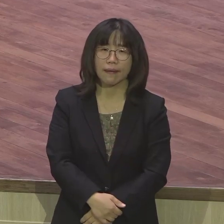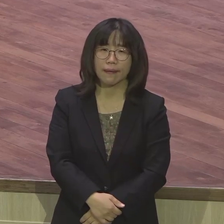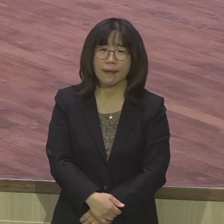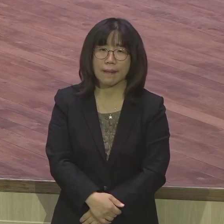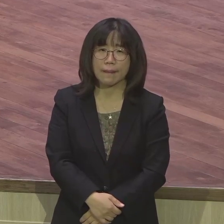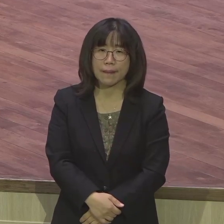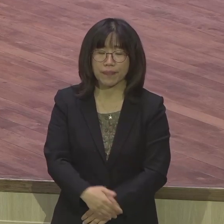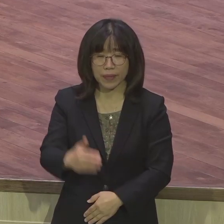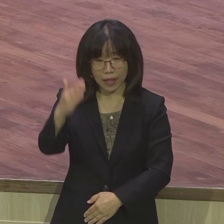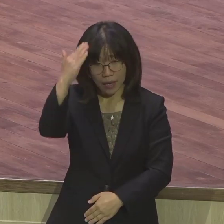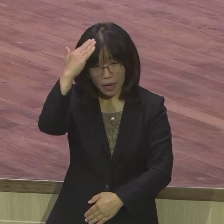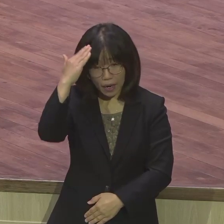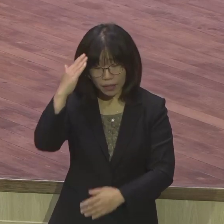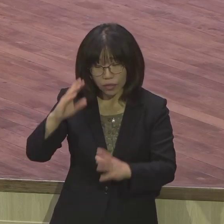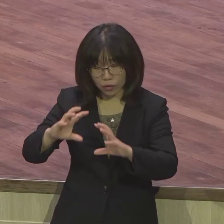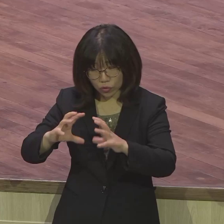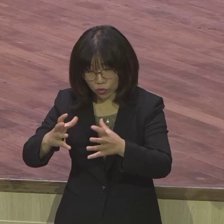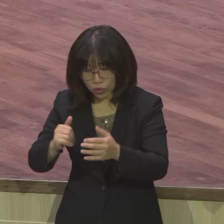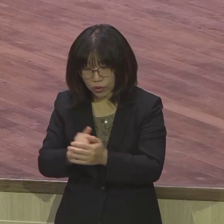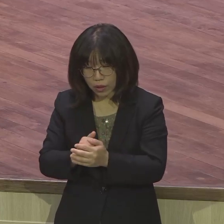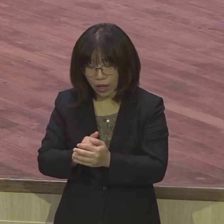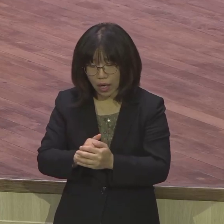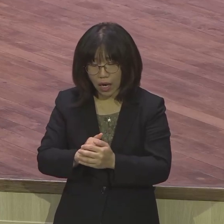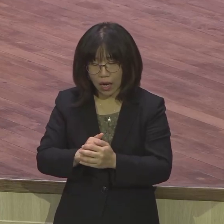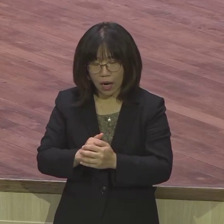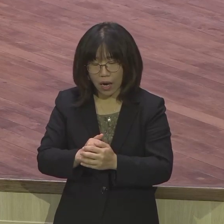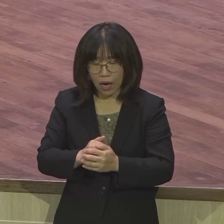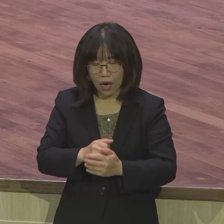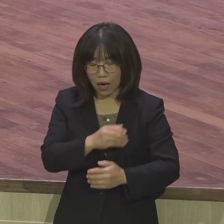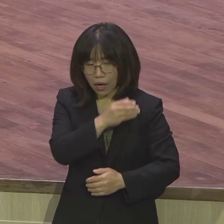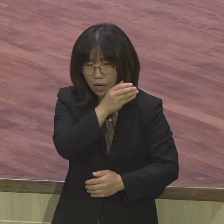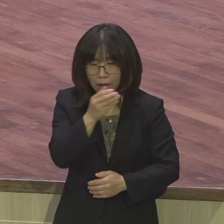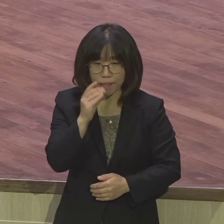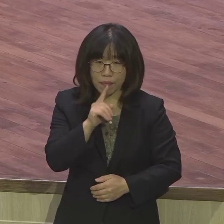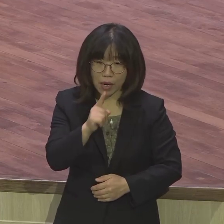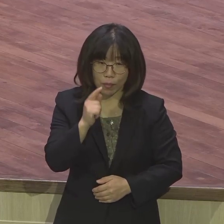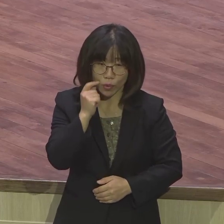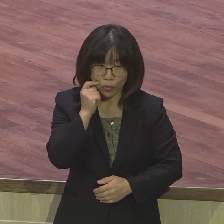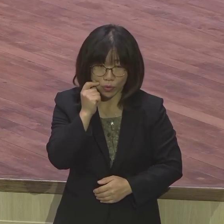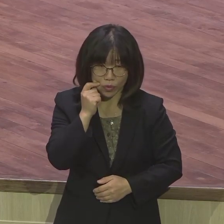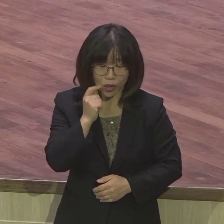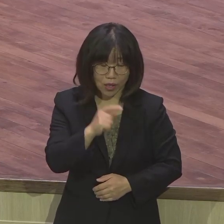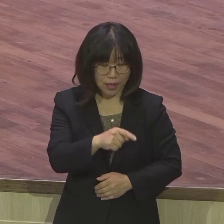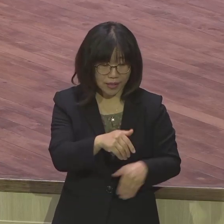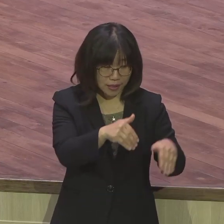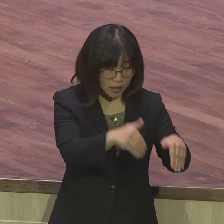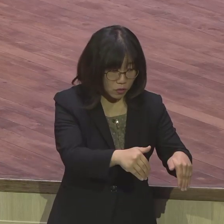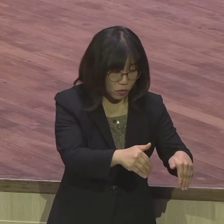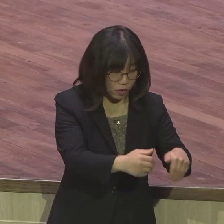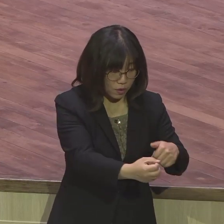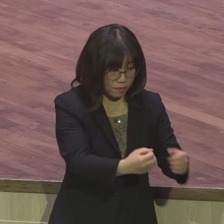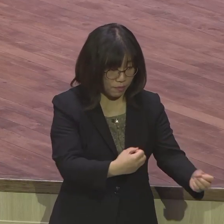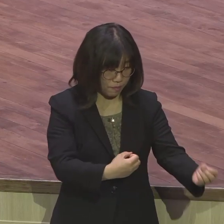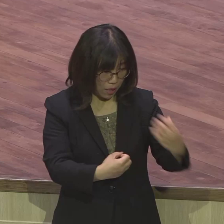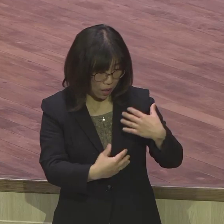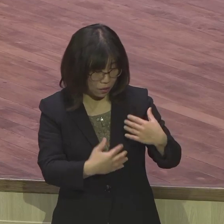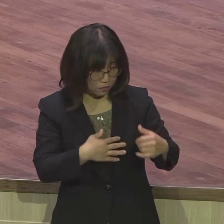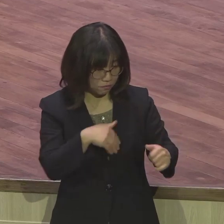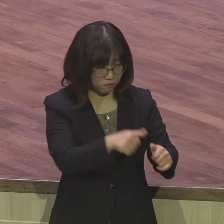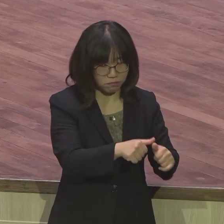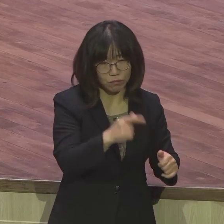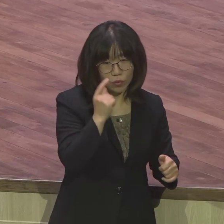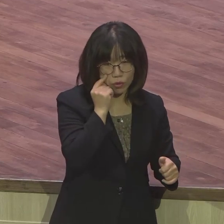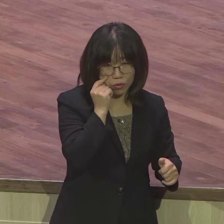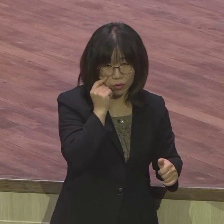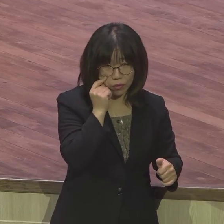우리 같은 경우는 가불 관계가, 한국은 의외로 가불 관계가 크잖아요, 그죠? 어디 가불어? 근데